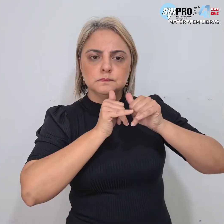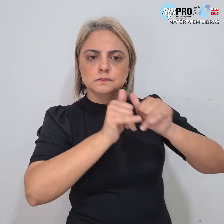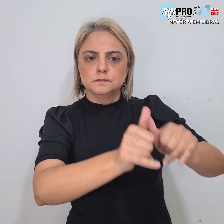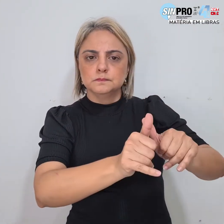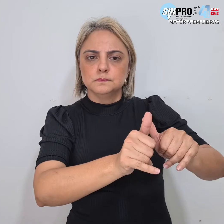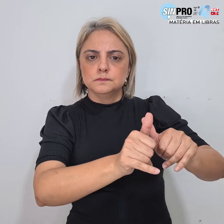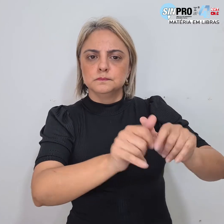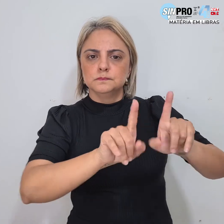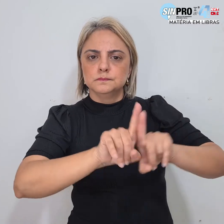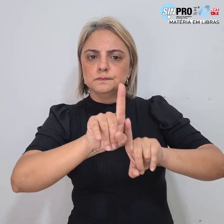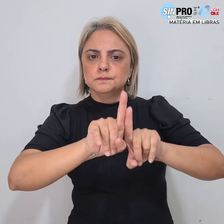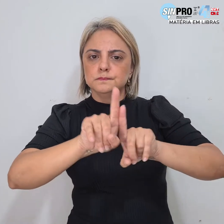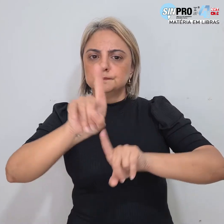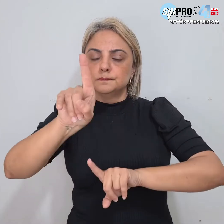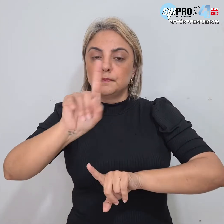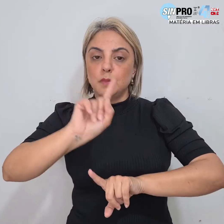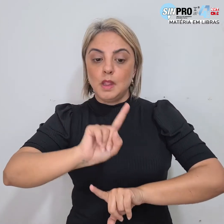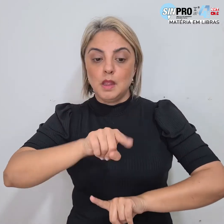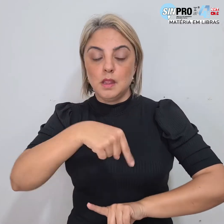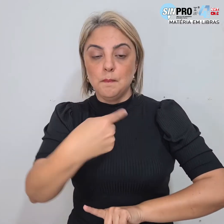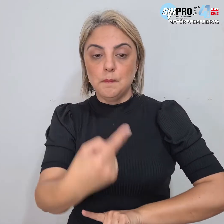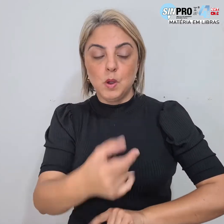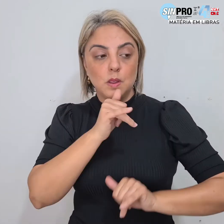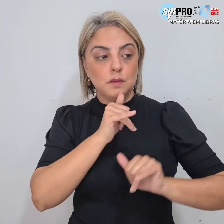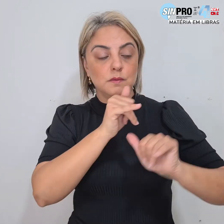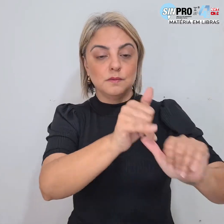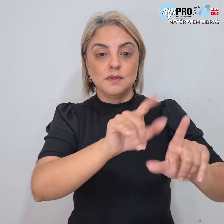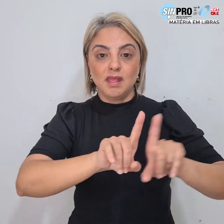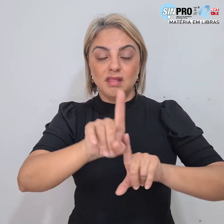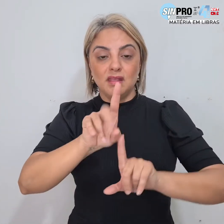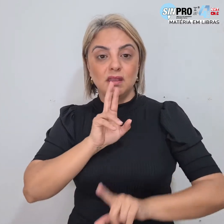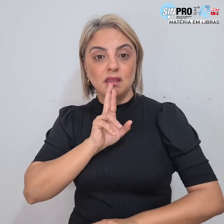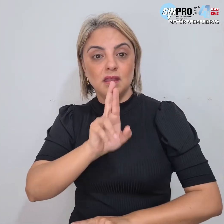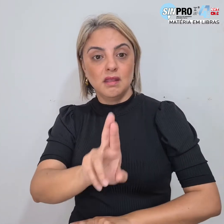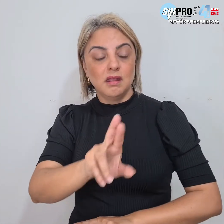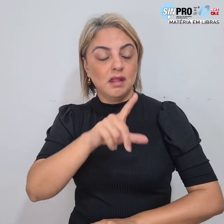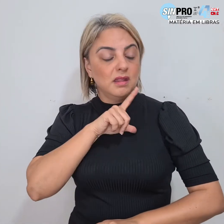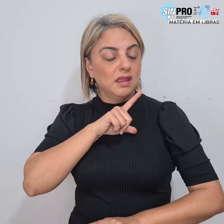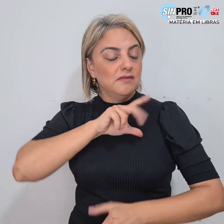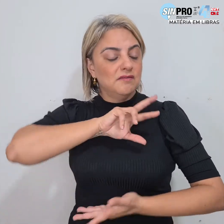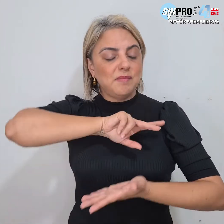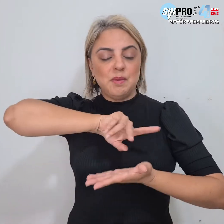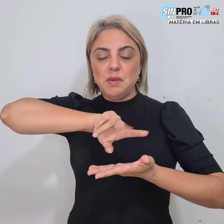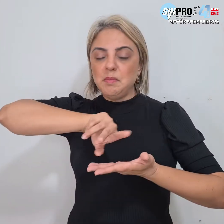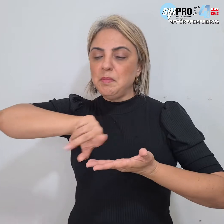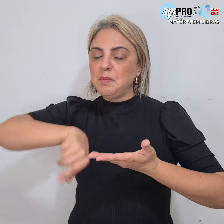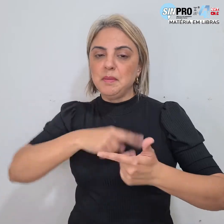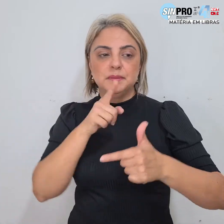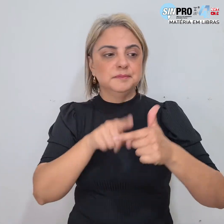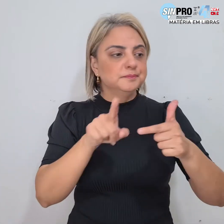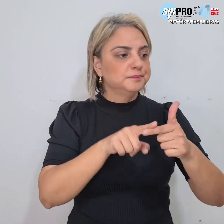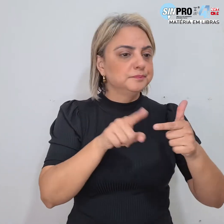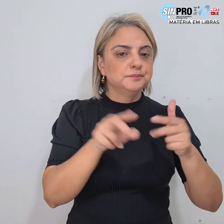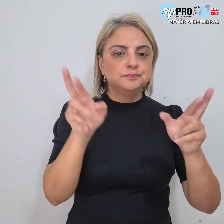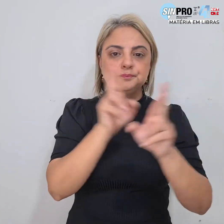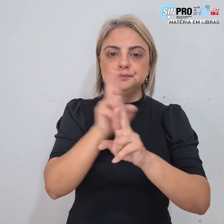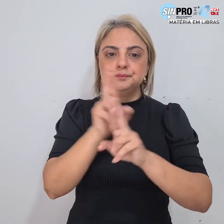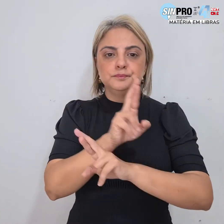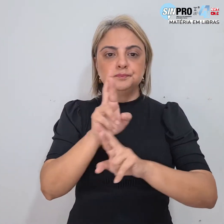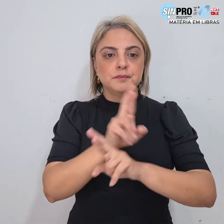divulgação do índice. Logo após a divulgação dos resultados, houve uma série de polêmicas relacionadas ao IDEB,